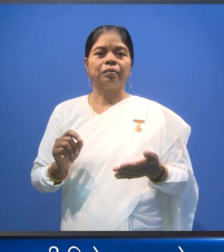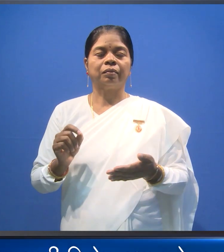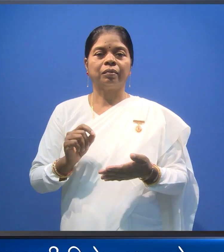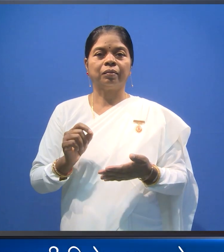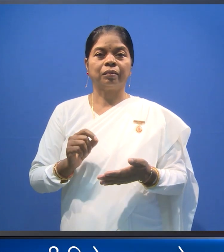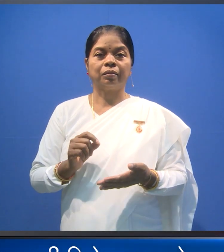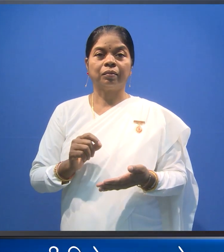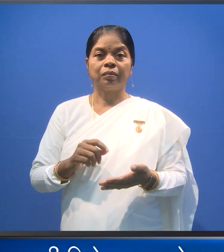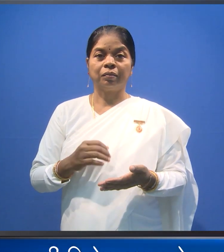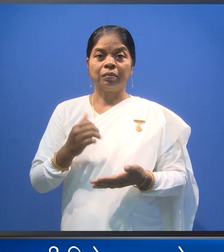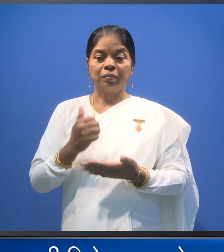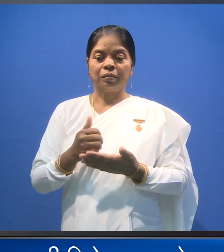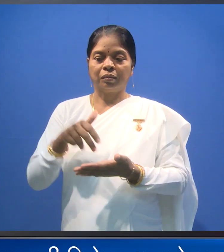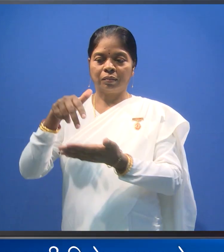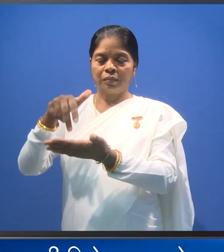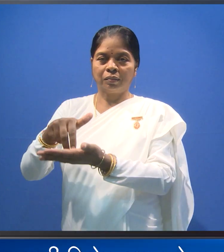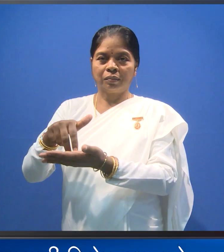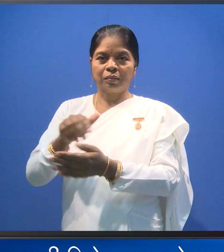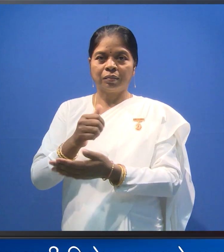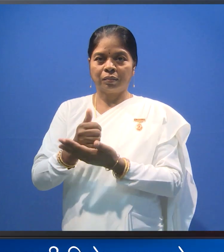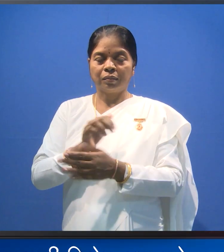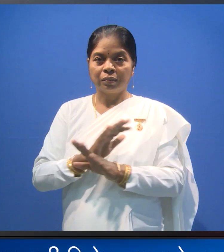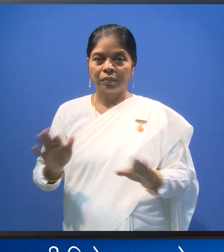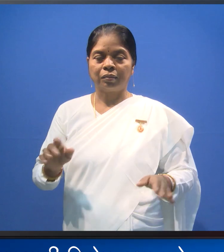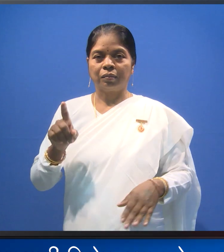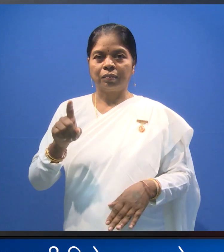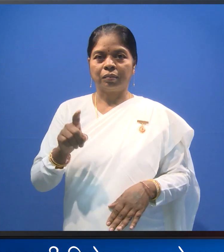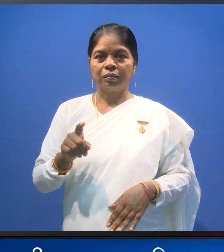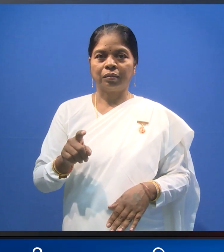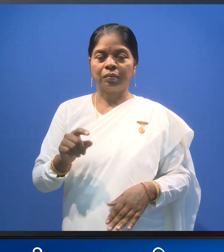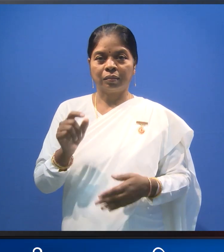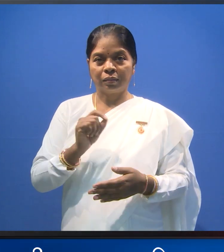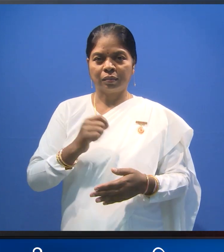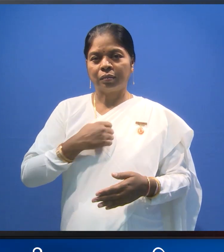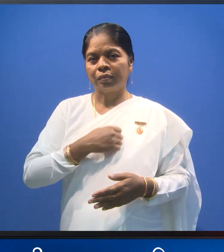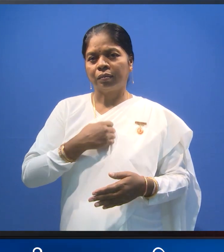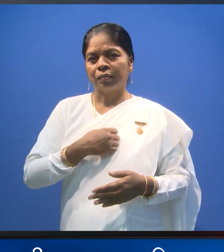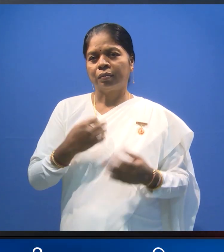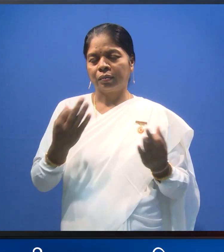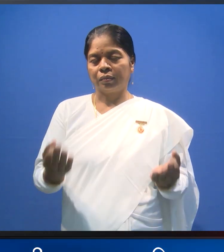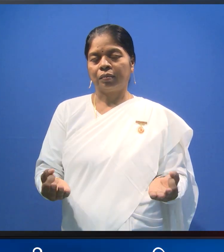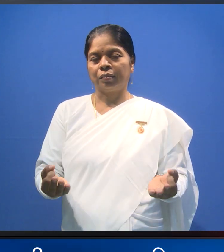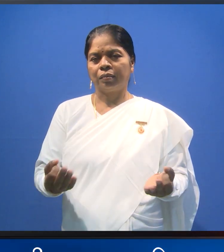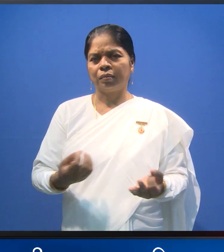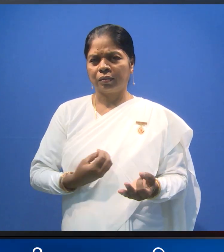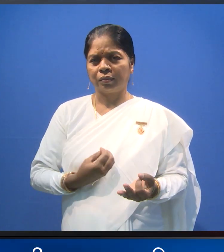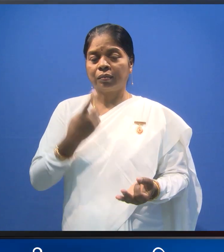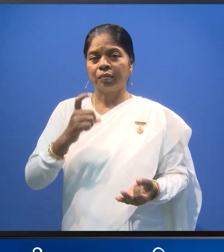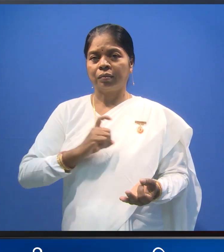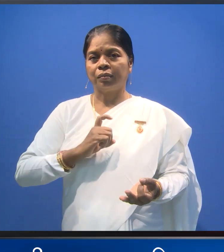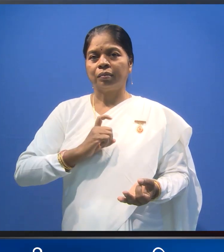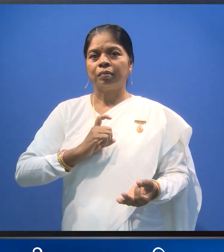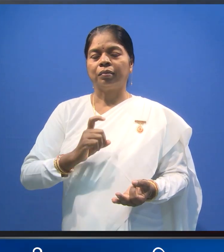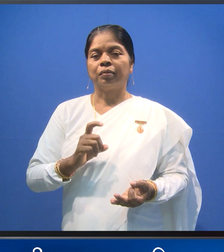लिखाणासाठी विशेष स्थानाचे महत्त्व जरी नसले तरी लेखकाच्या मनाची एकाग्रता आणि प्रबळ